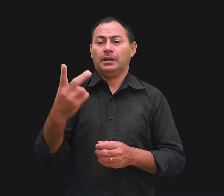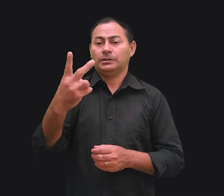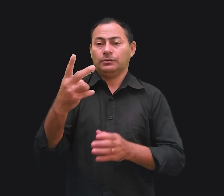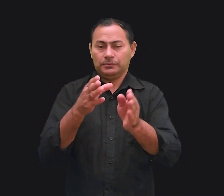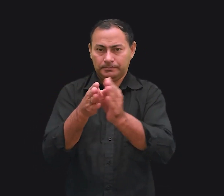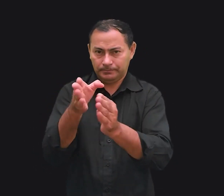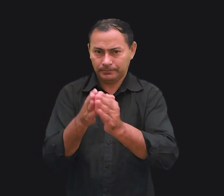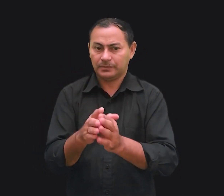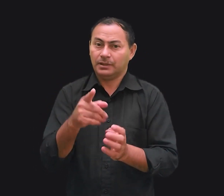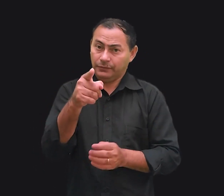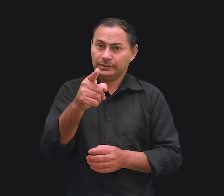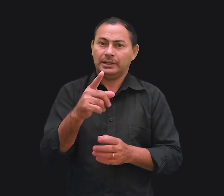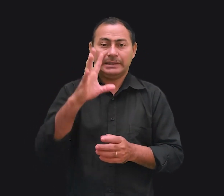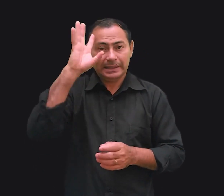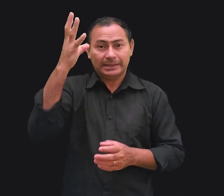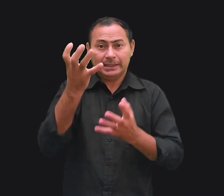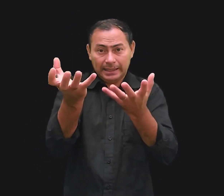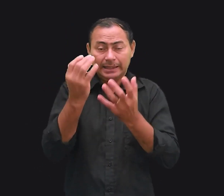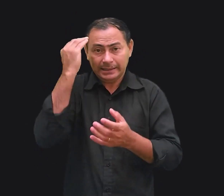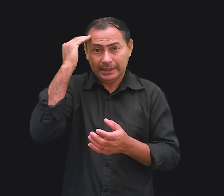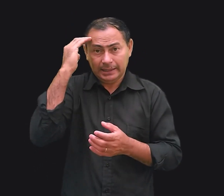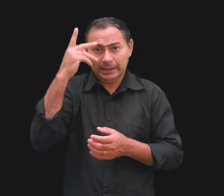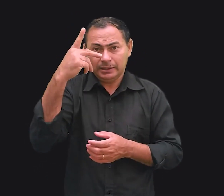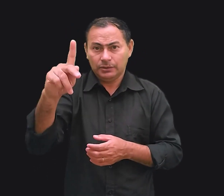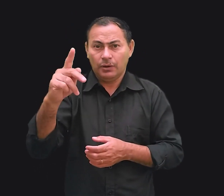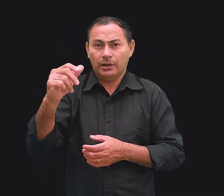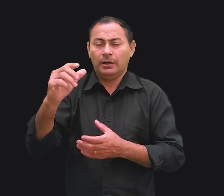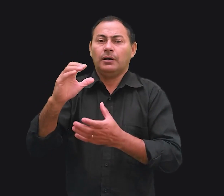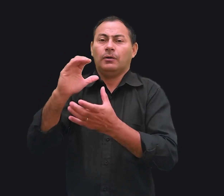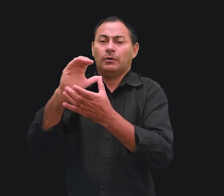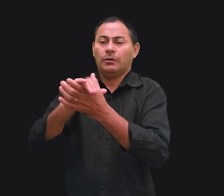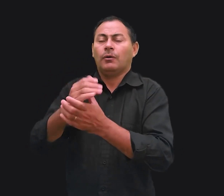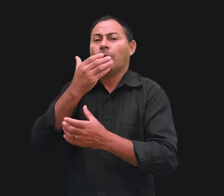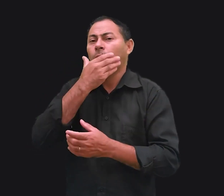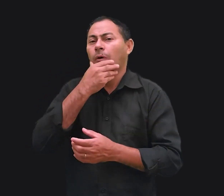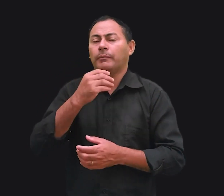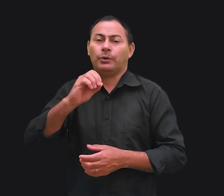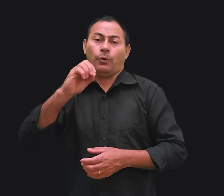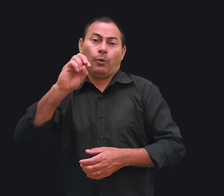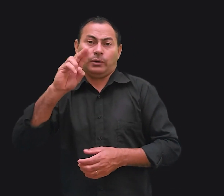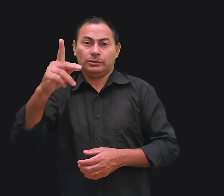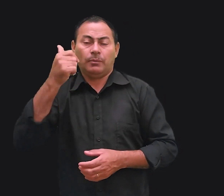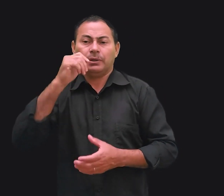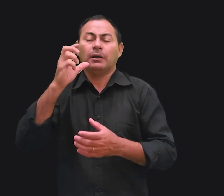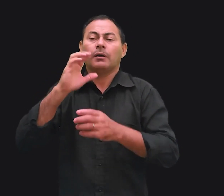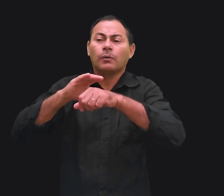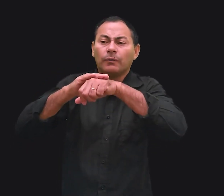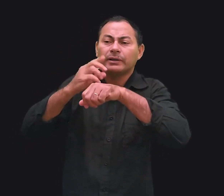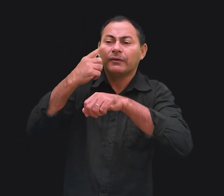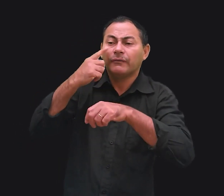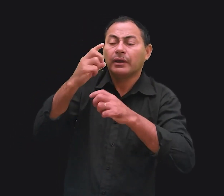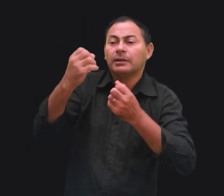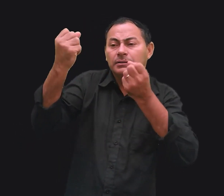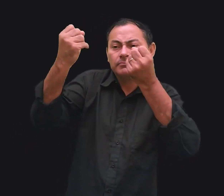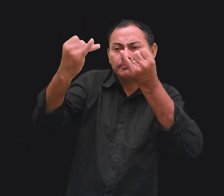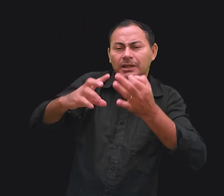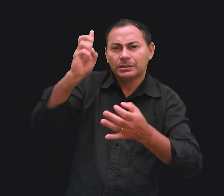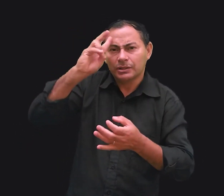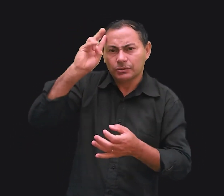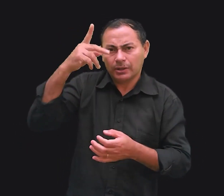A segunda sugestão, caso você decida querer entender seu cônjuge, é ouvi-lo. Ouvir é uma